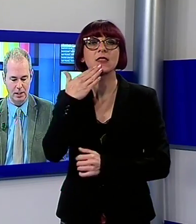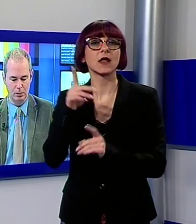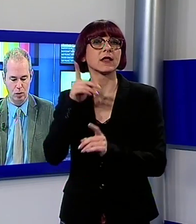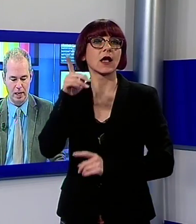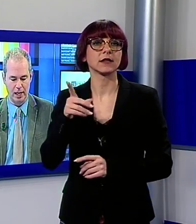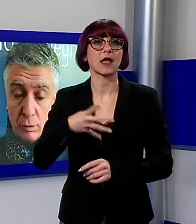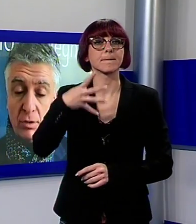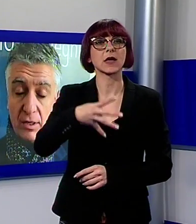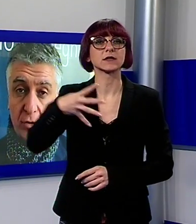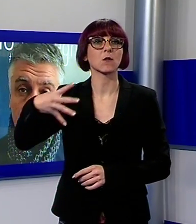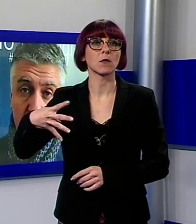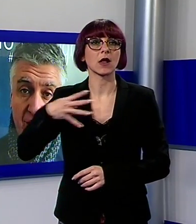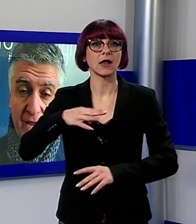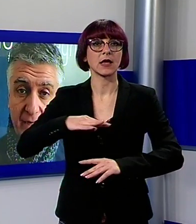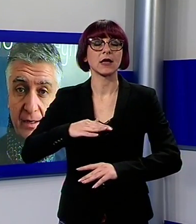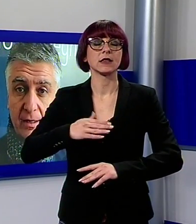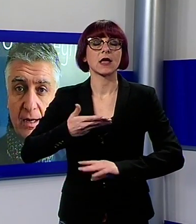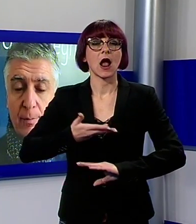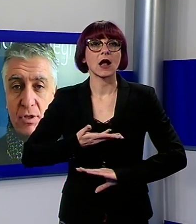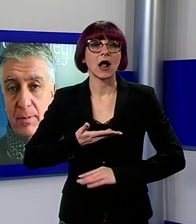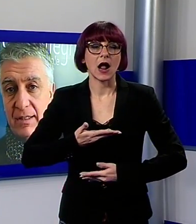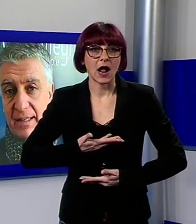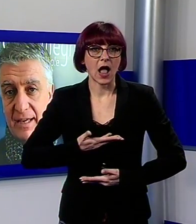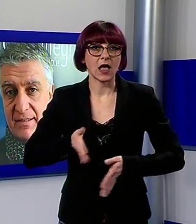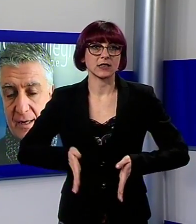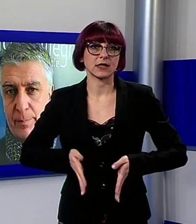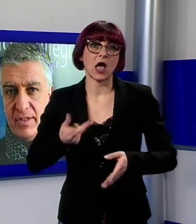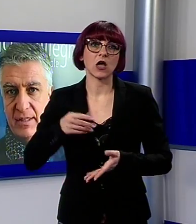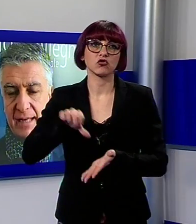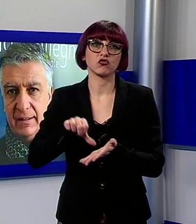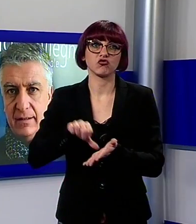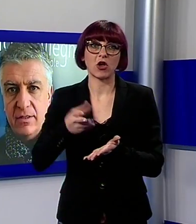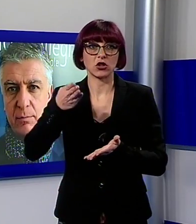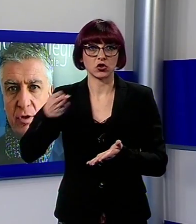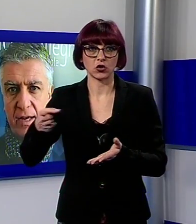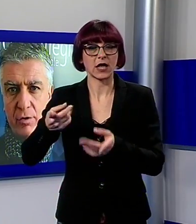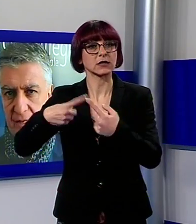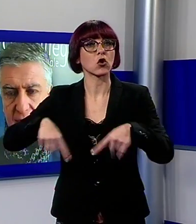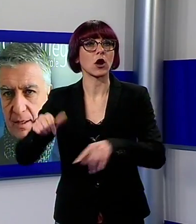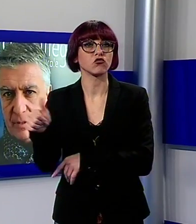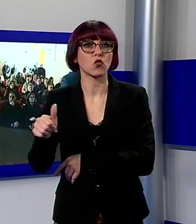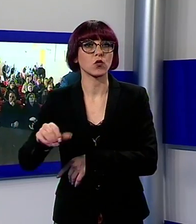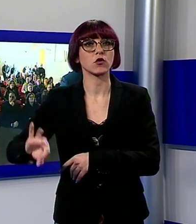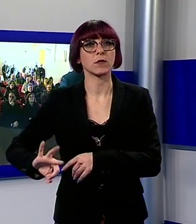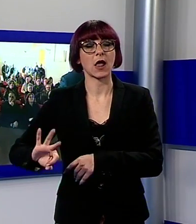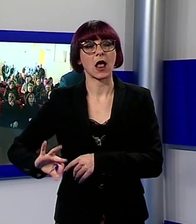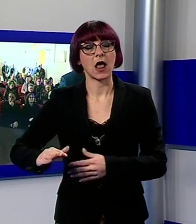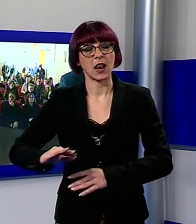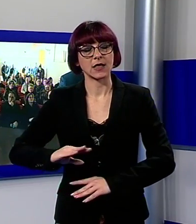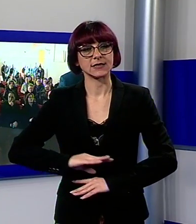Massimo Mallegni, candidato del centrodestra al collegio uninominale per il Senato, ha presentato nel chiostro di Sant'Agostino i 10